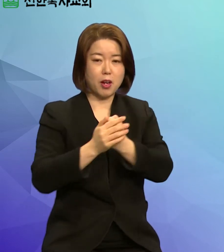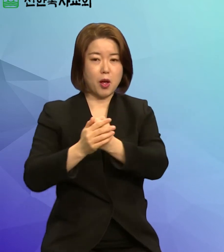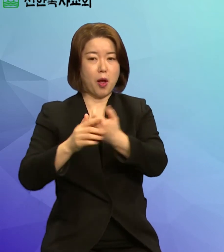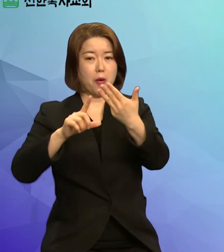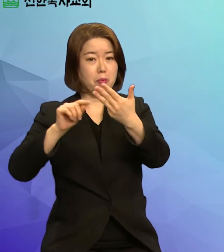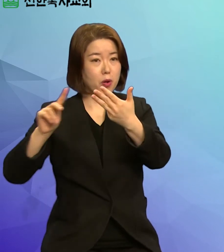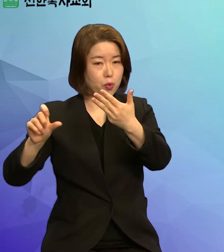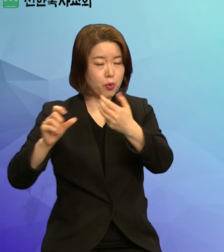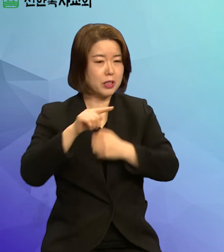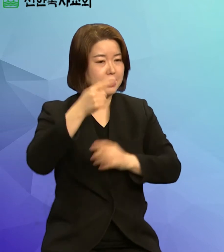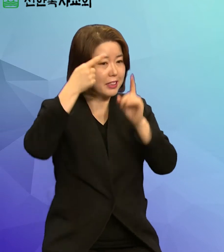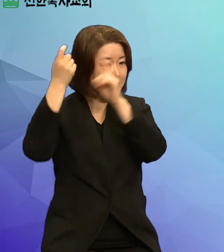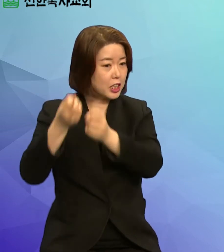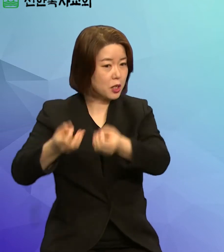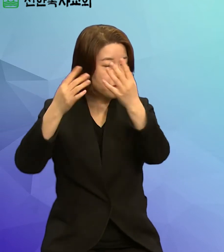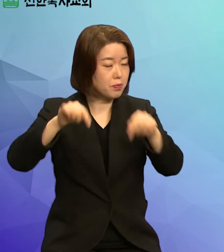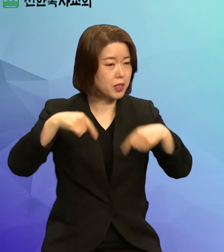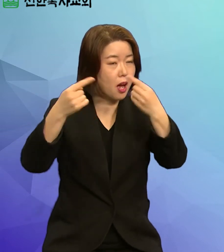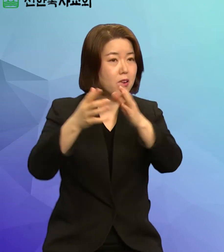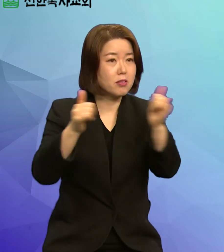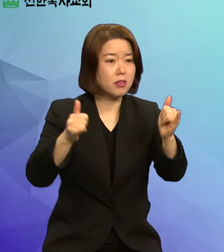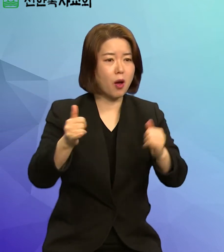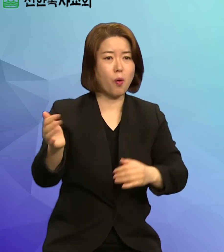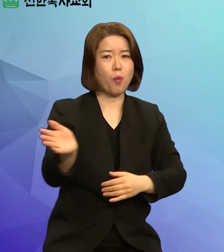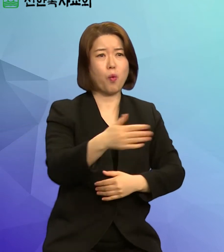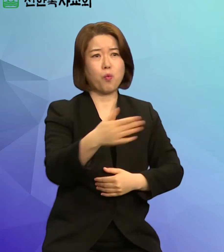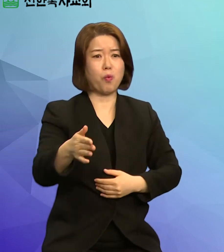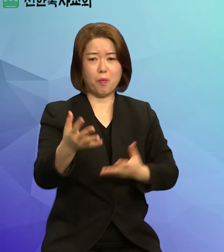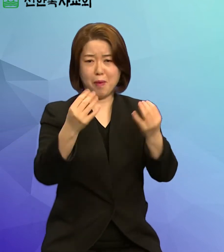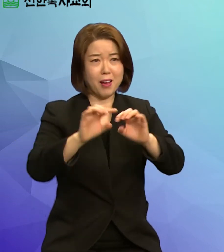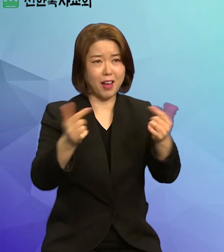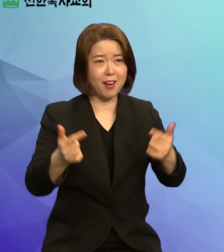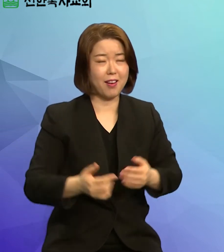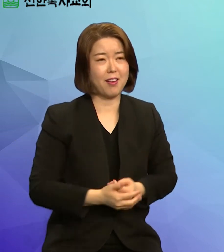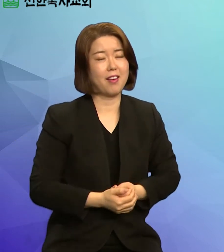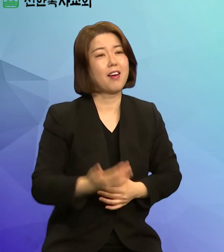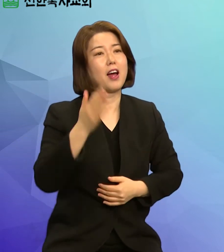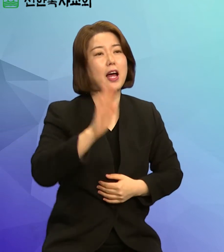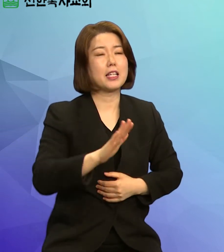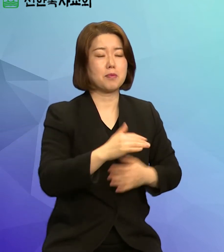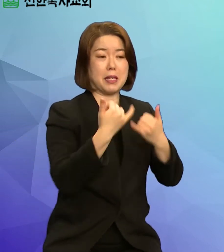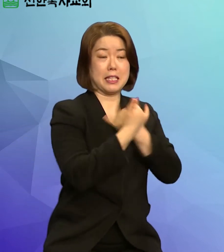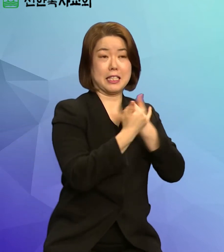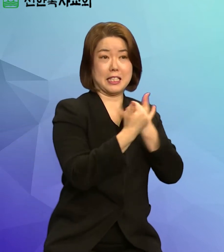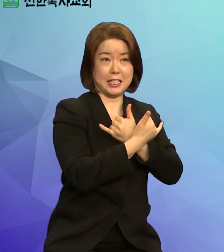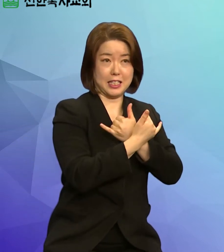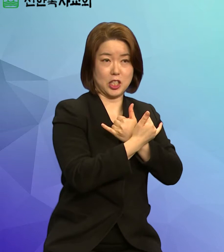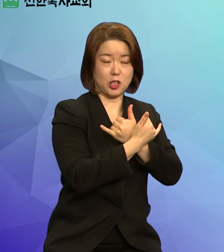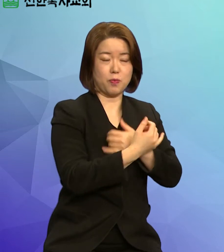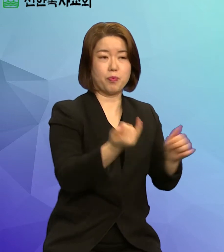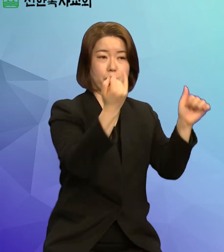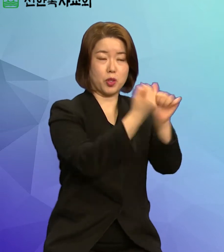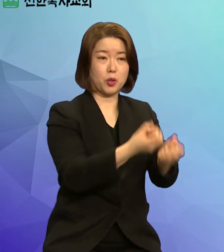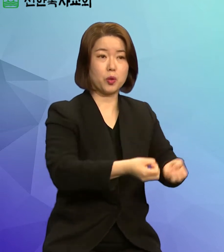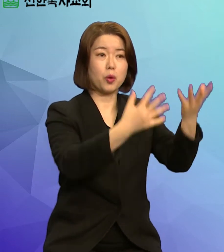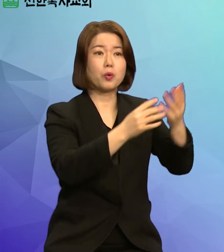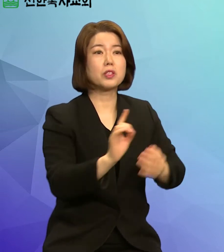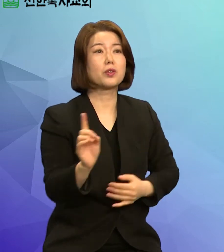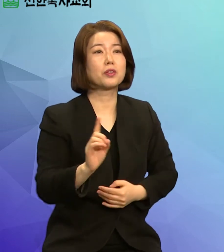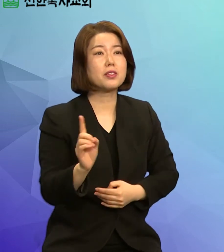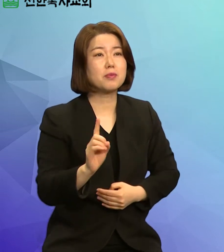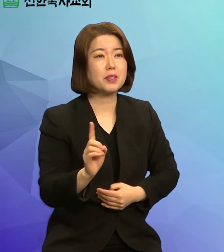그 기념식에 가는 사람은 거의 없을 겁니다. 그러나 친척의 결혼식은